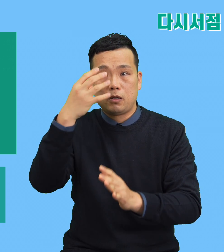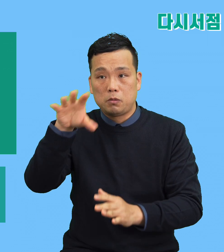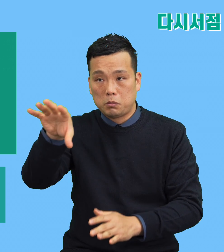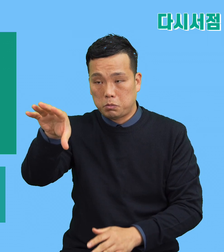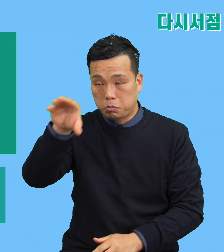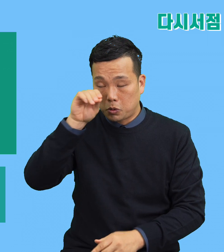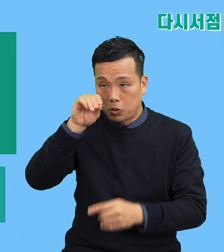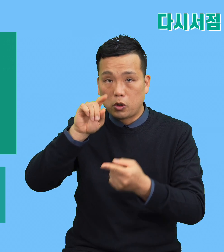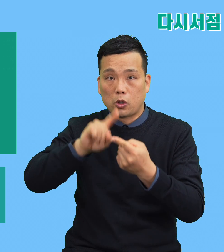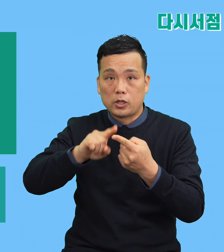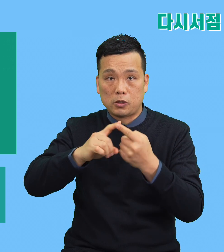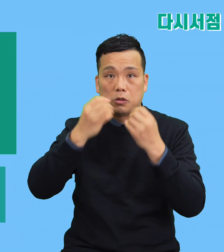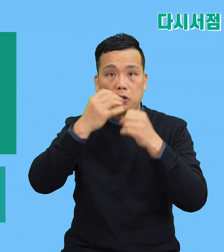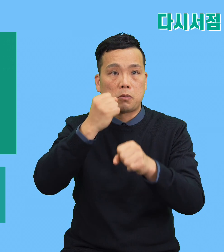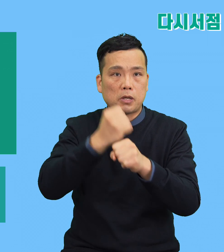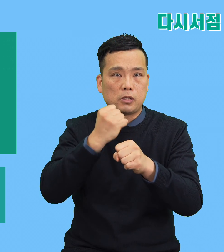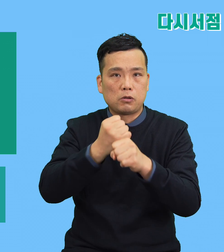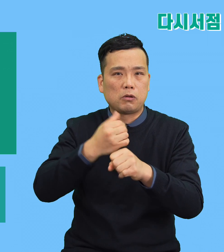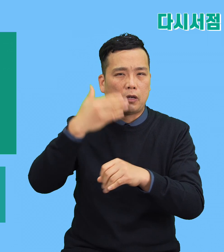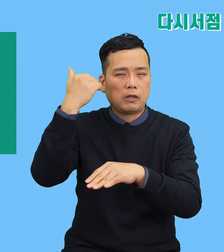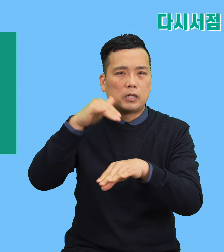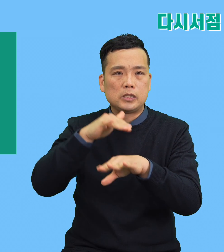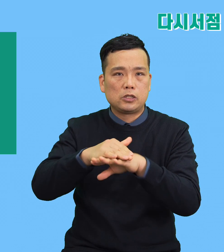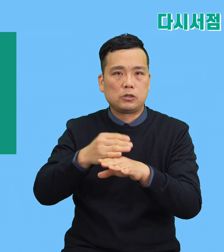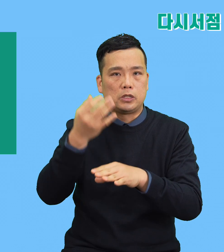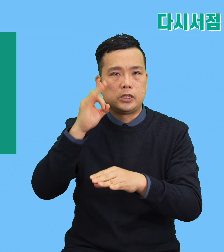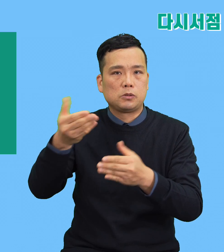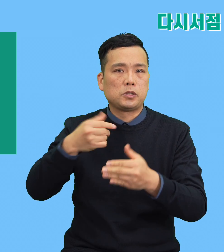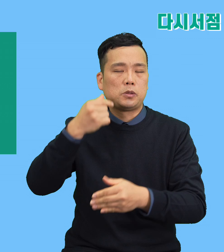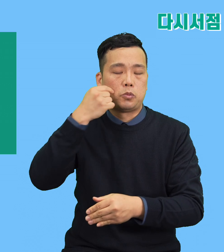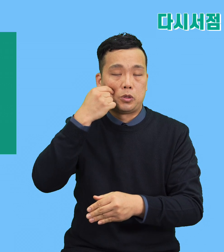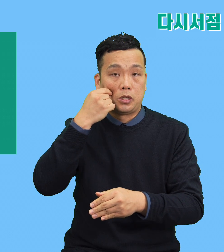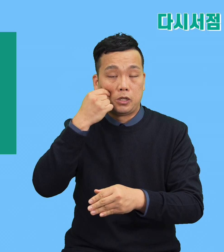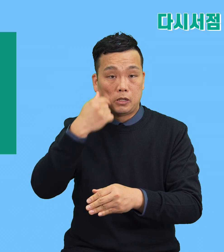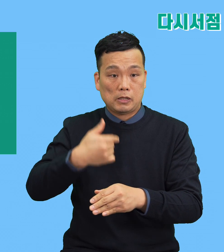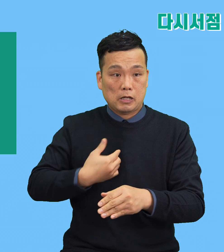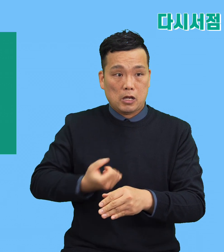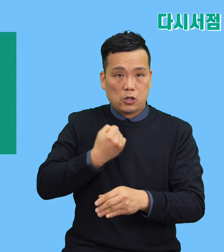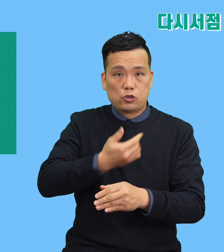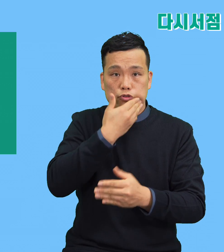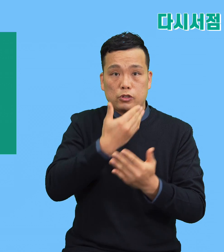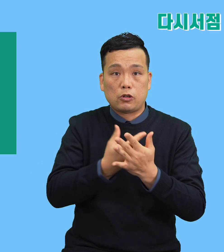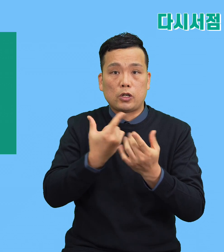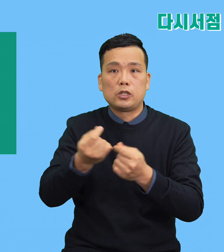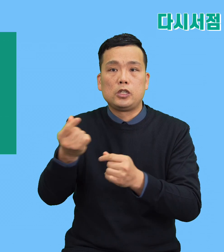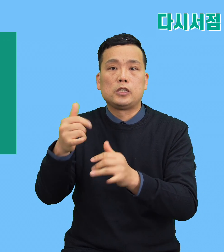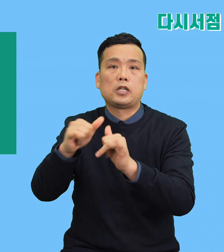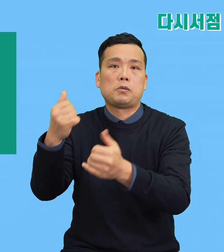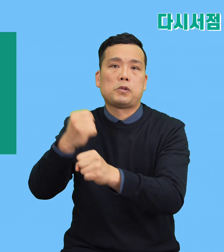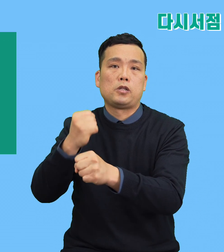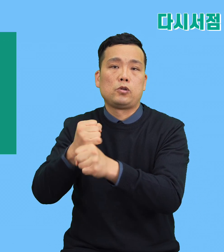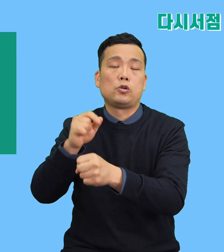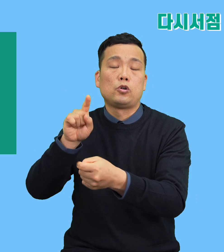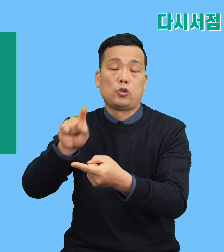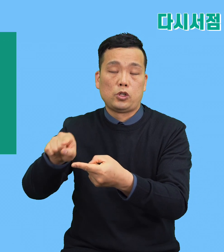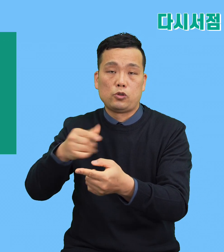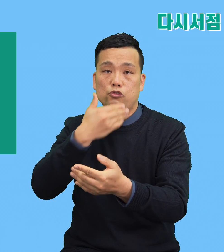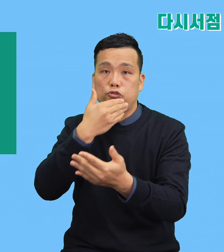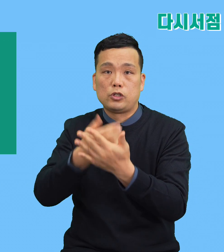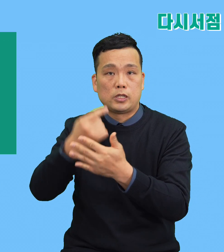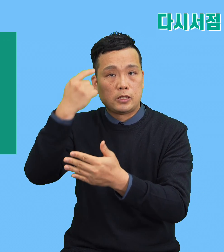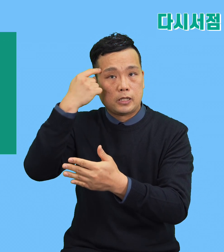창조의 어머니가 될 수 없습니다. 나의 작품이 소중하듯 타인의 작품도 소중히 대하는